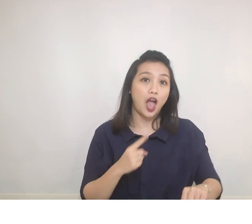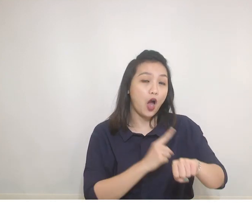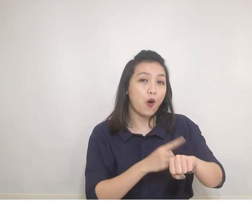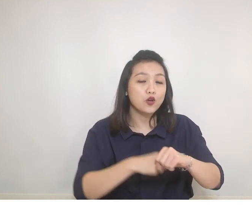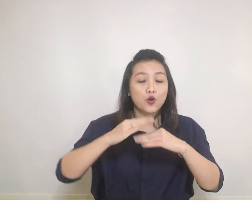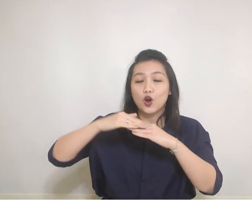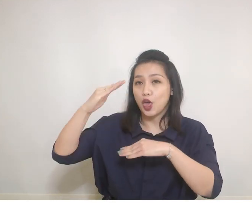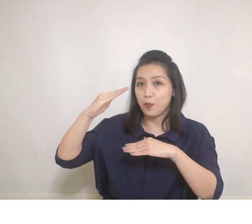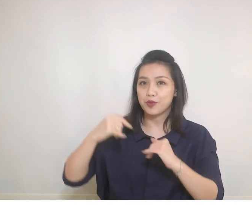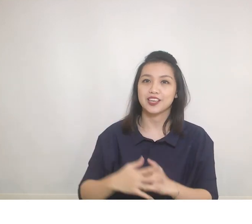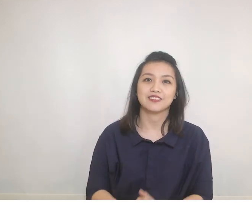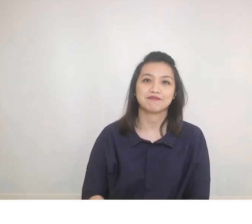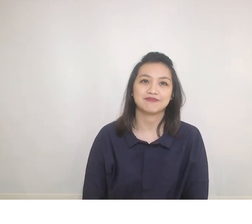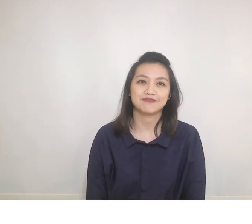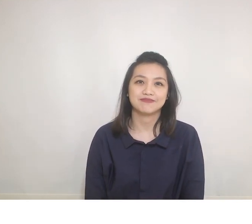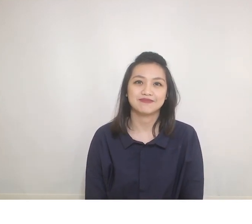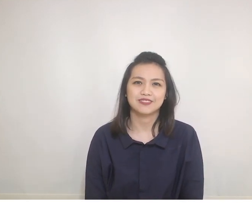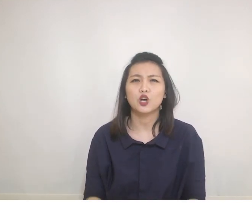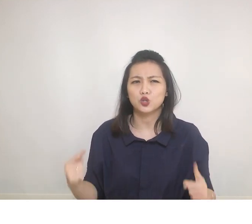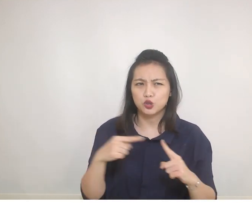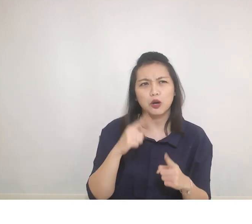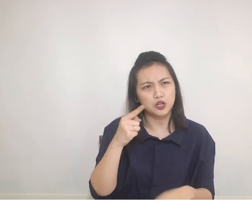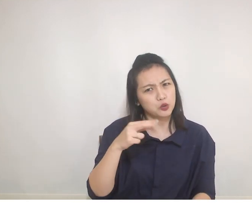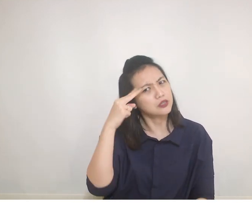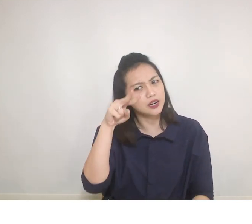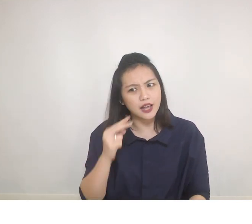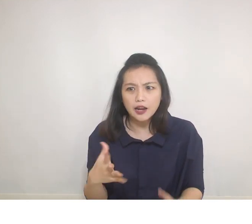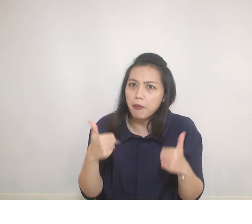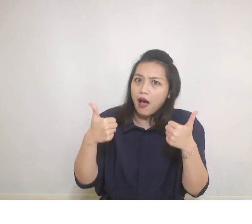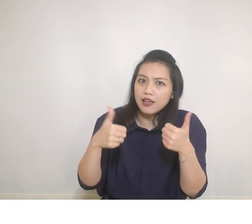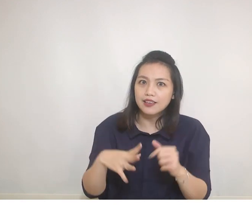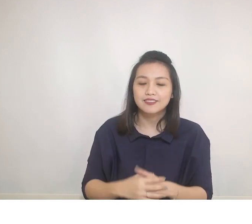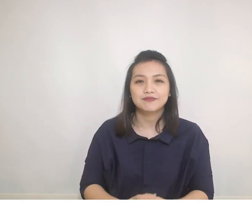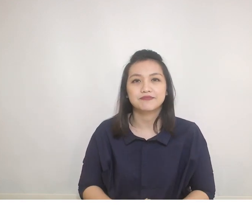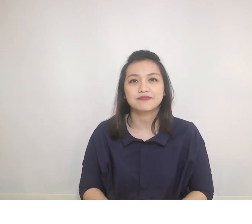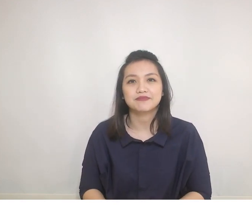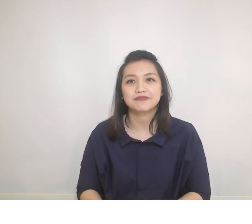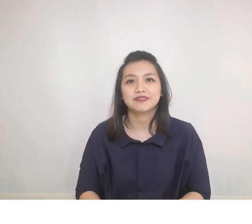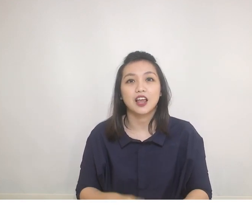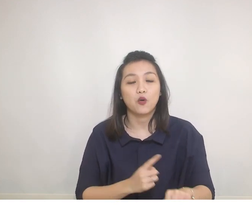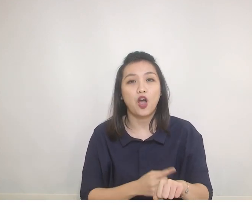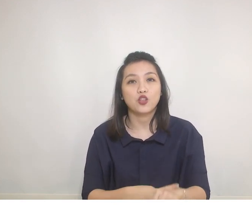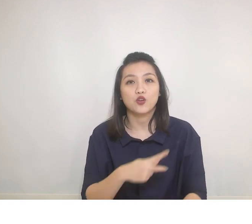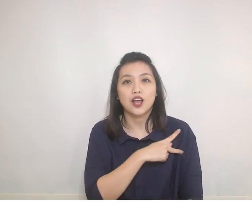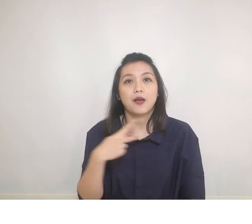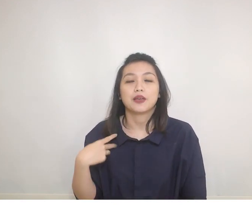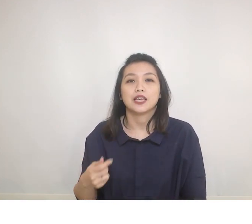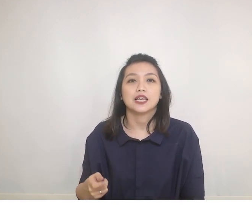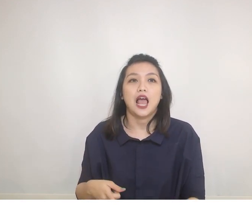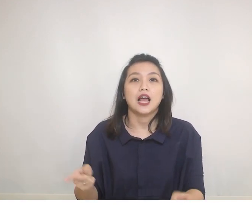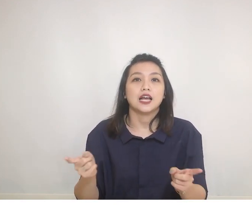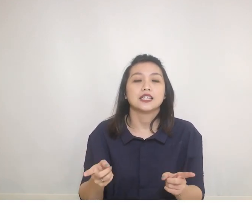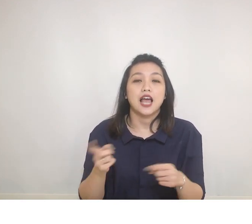udah punya usaha untuk melayani lebih, punya waktu Tuhan untuk lebih kayak gitu. Terus Ko Adrian itu